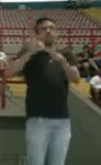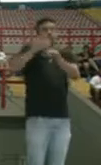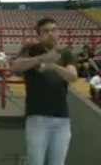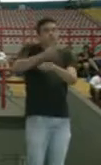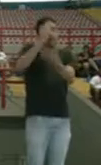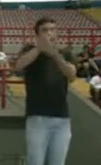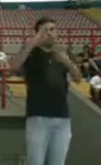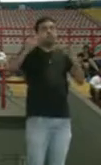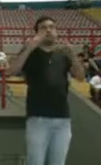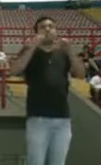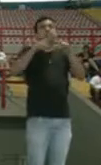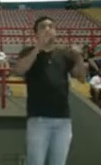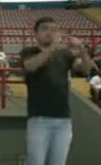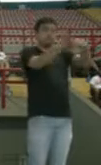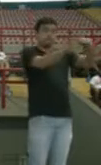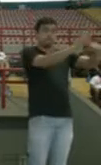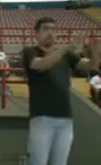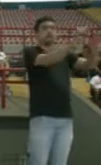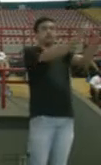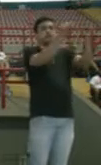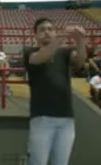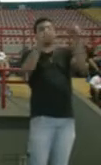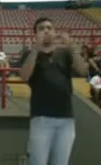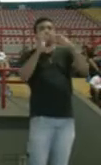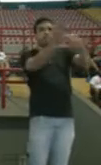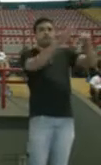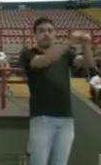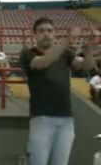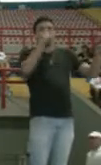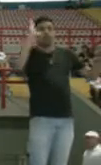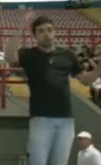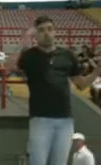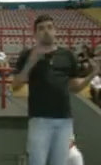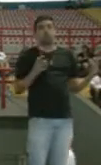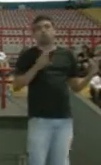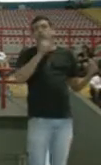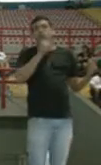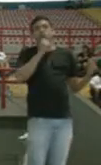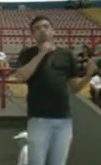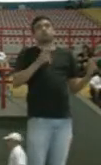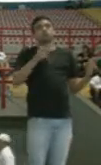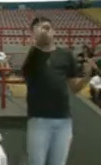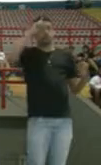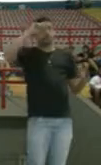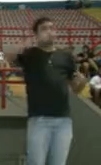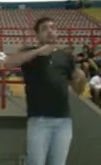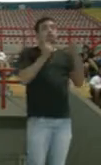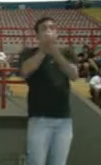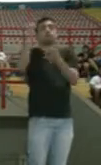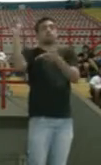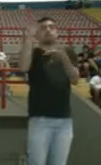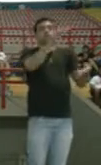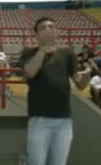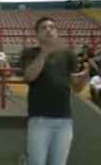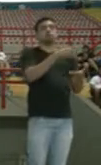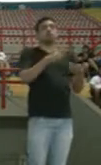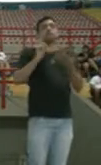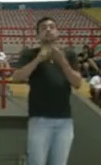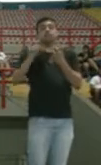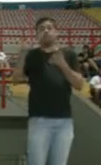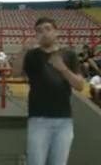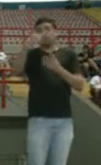acaba quando a gente quebra as máquinas. Quebrar a máquina resolve o problema? Não, o patrão vai comprar outra. Ainda